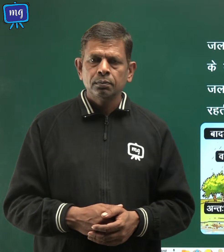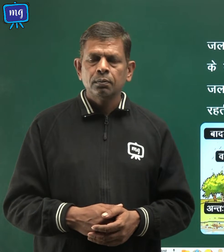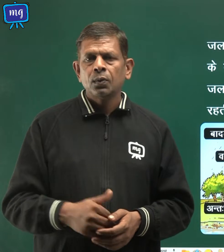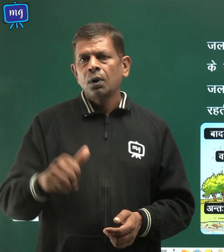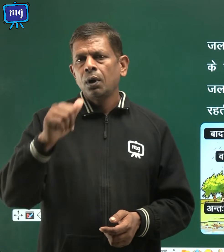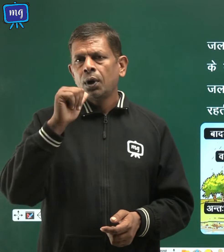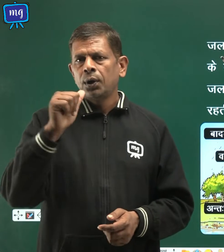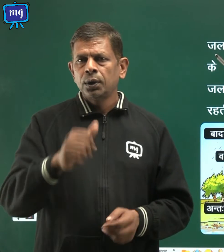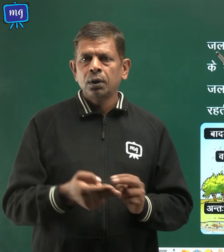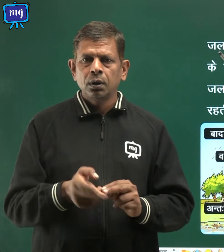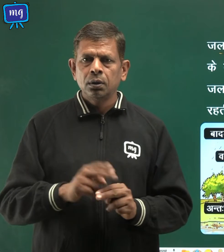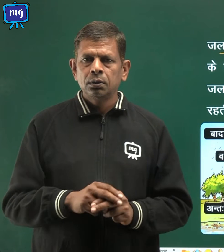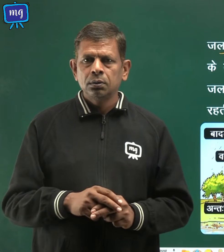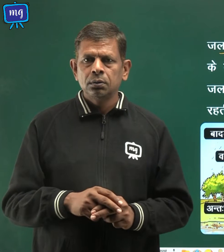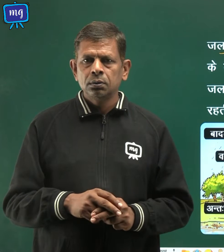जल का